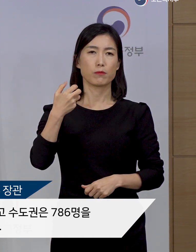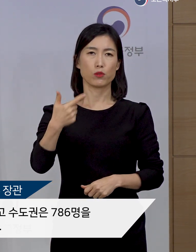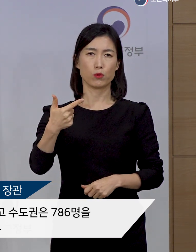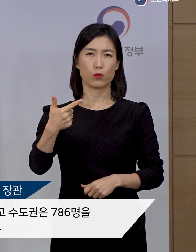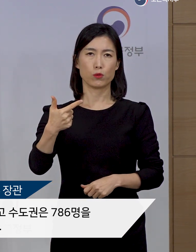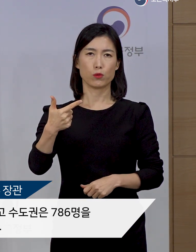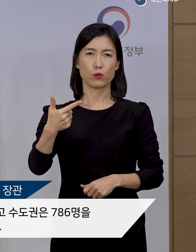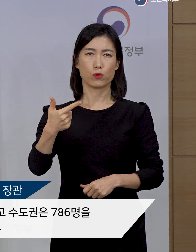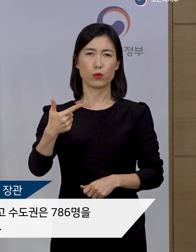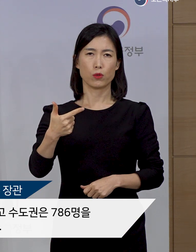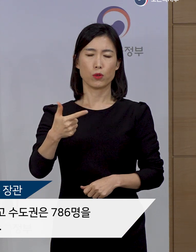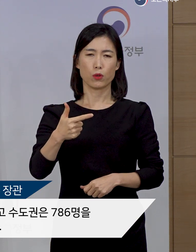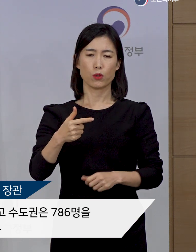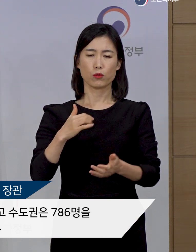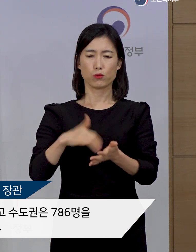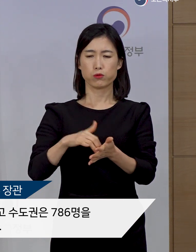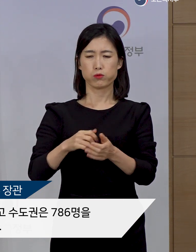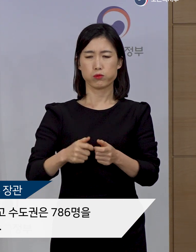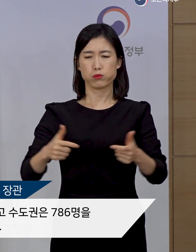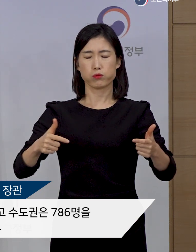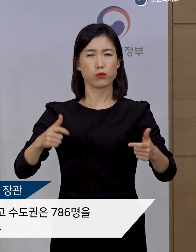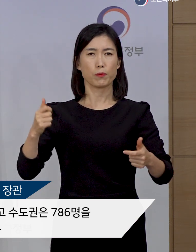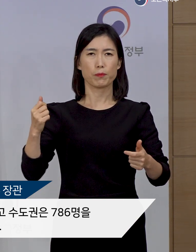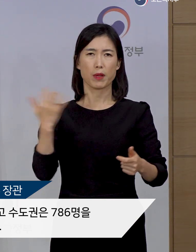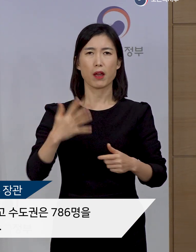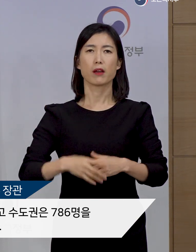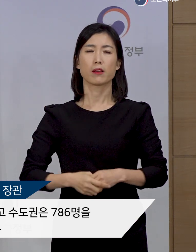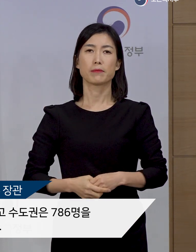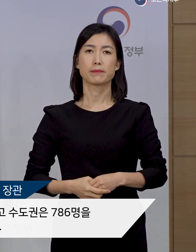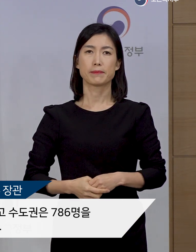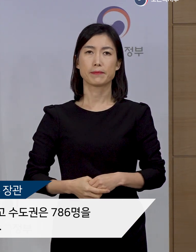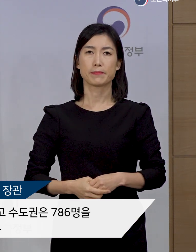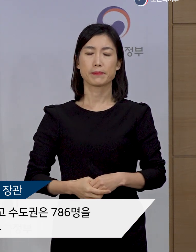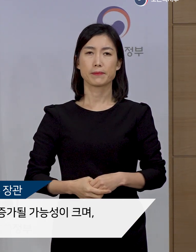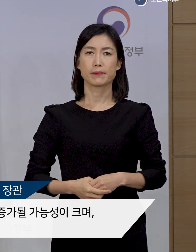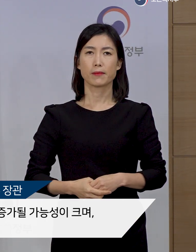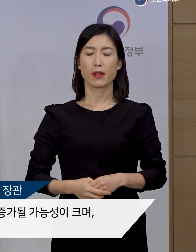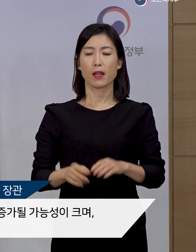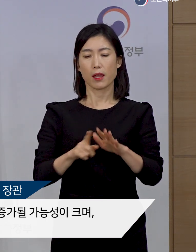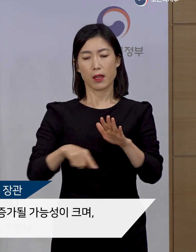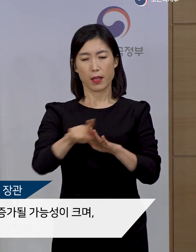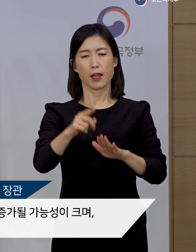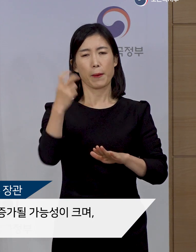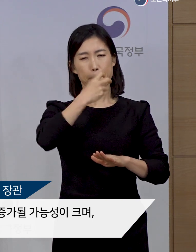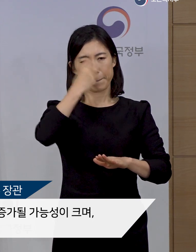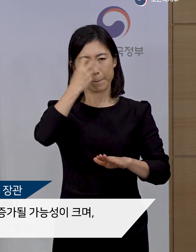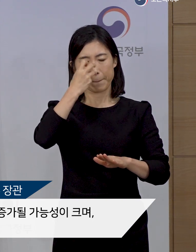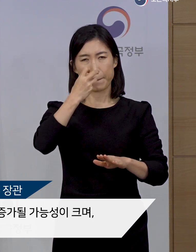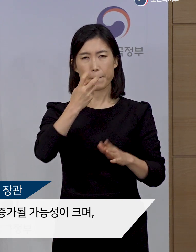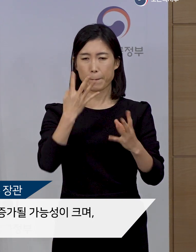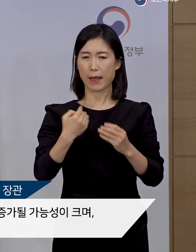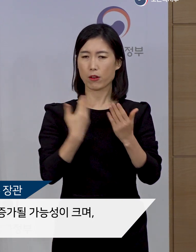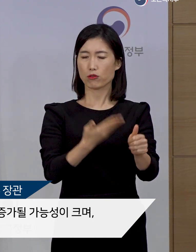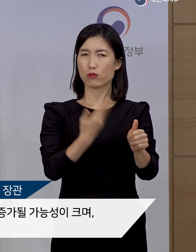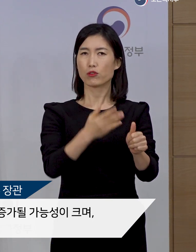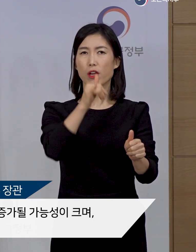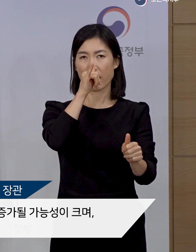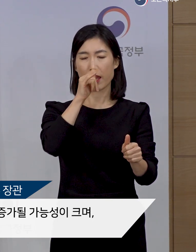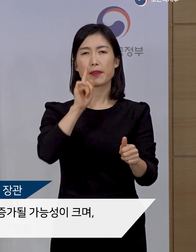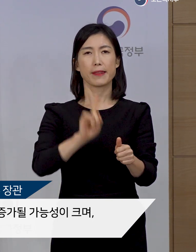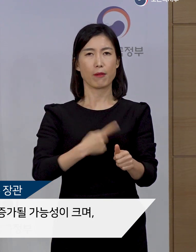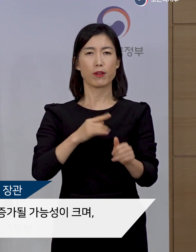기록하며 매우 가파른 증가세가 나타나고 있습니다. 선제적 검사를 대폭 확충하고 있어